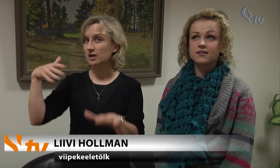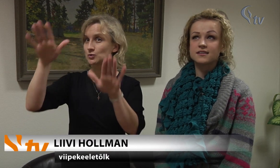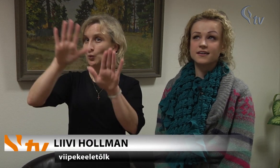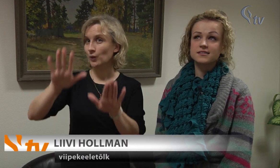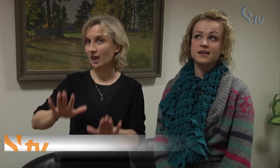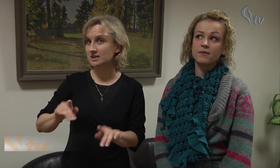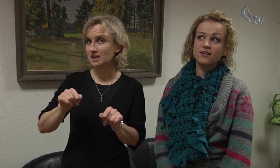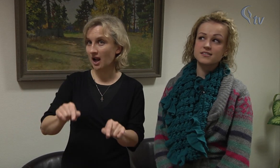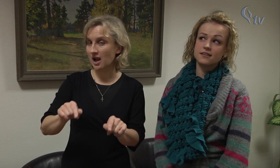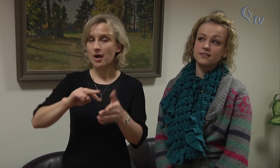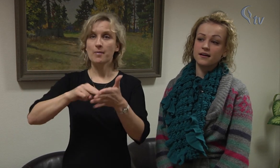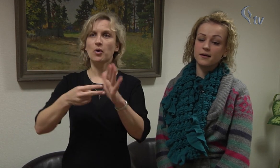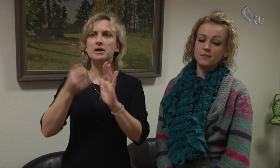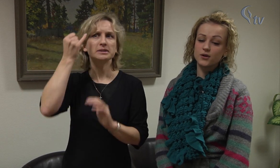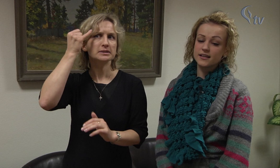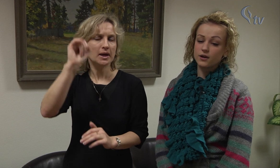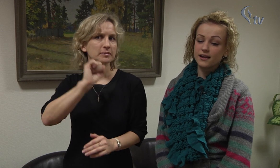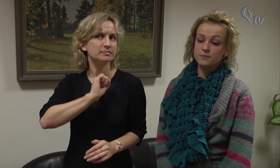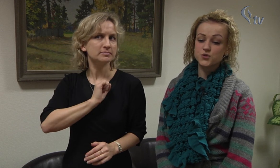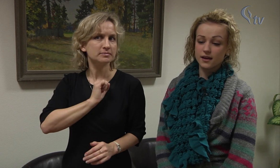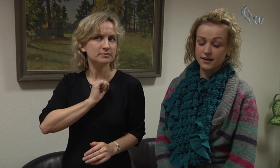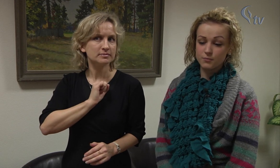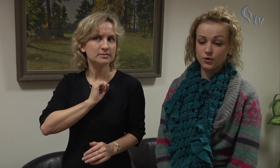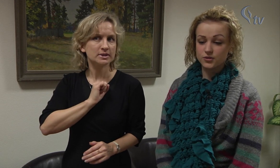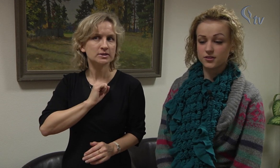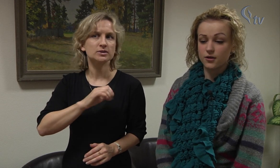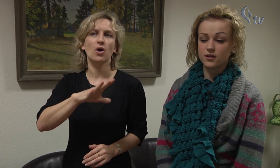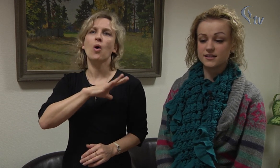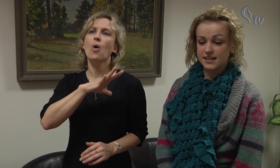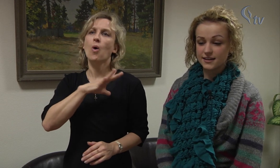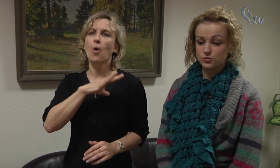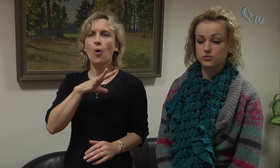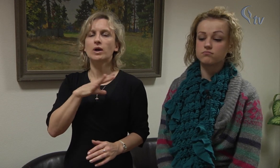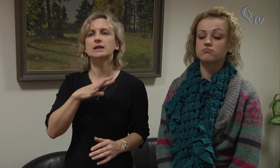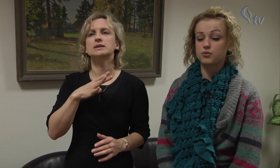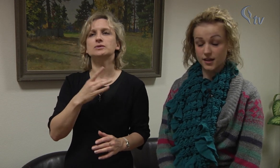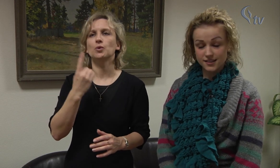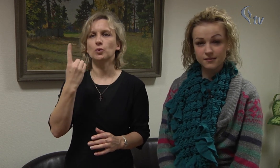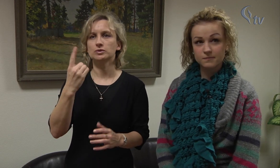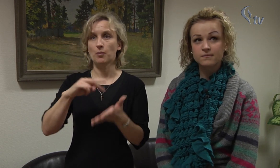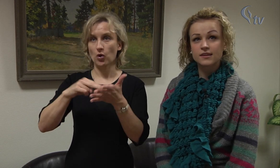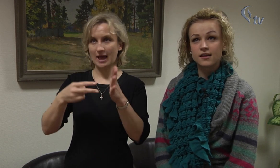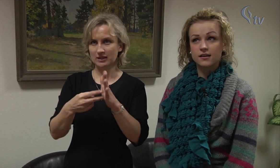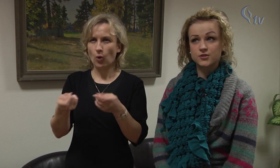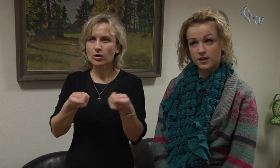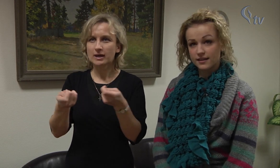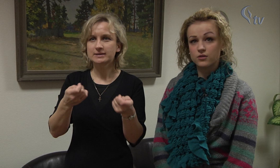see tekkis see pärast, et ma olin ühel Together'i poolt organiseeritud projektil. Together on